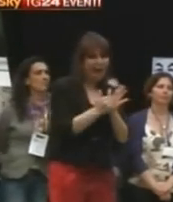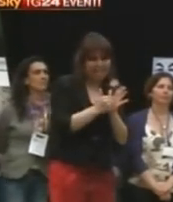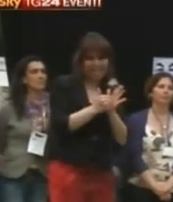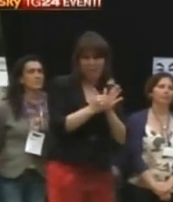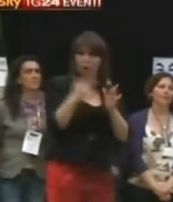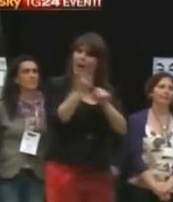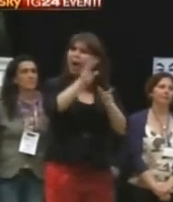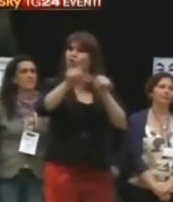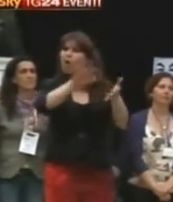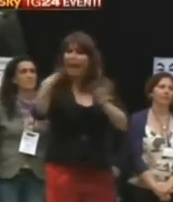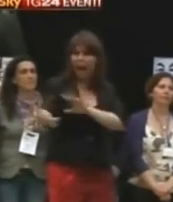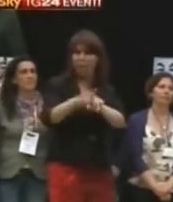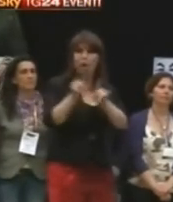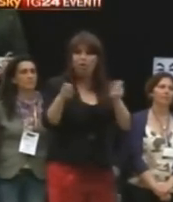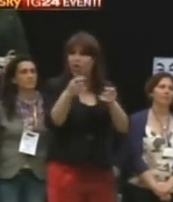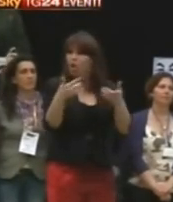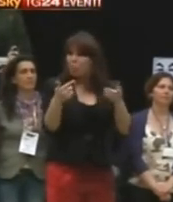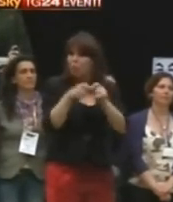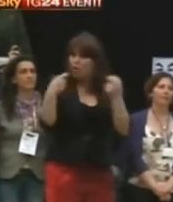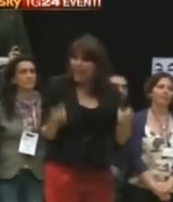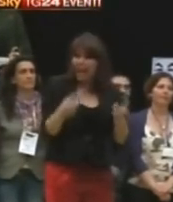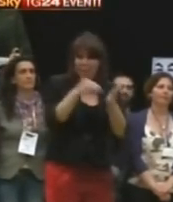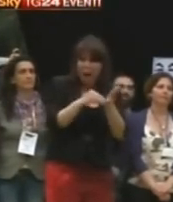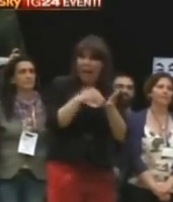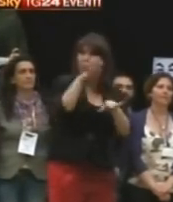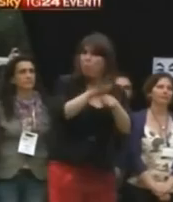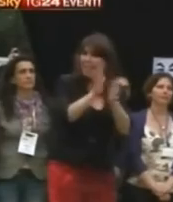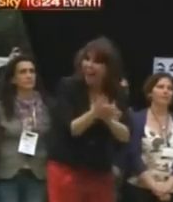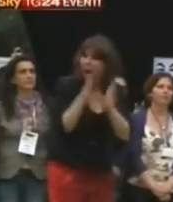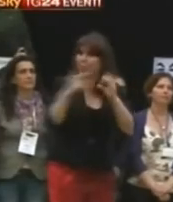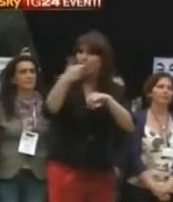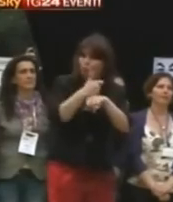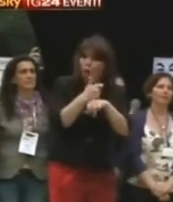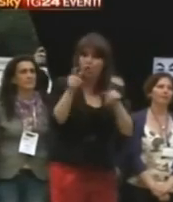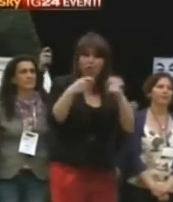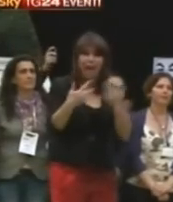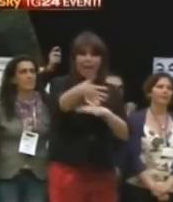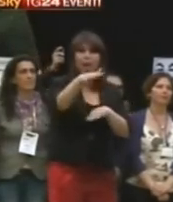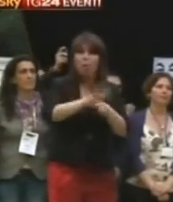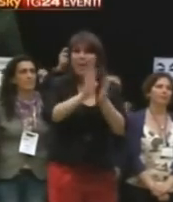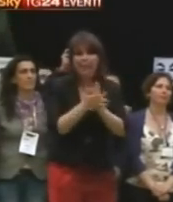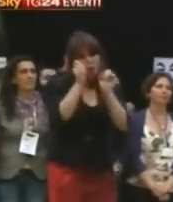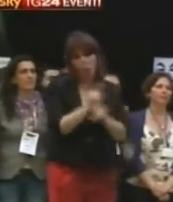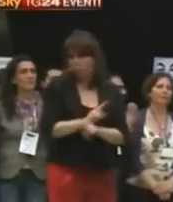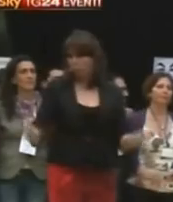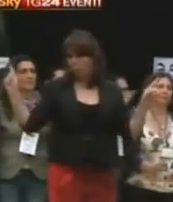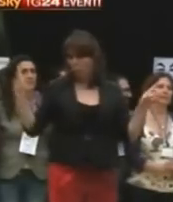non è possibile avere i giornali in mano alle banche, in mano agli imprenditori e in mano agli industriali, basta!